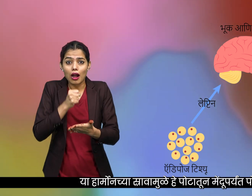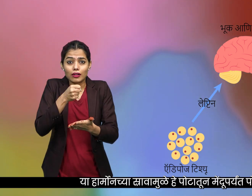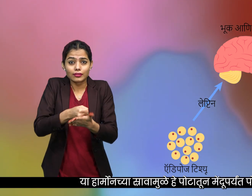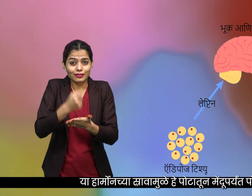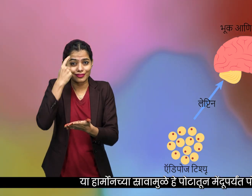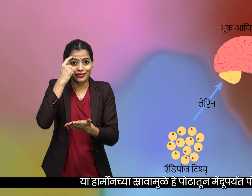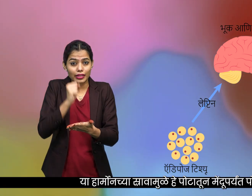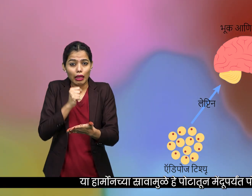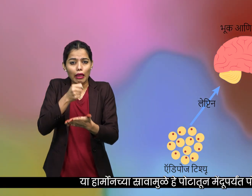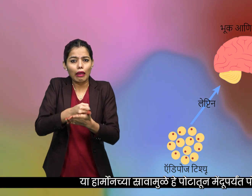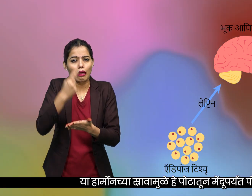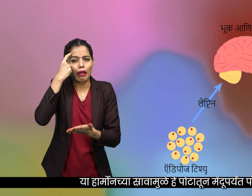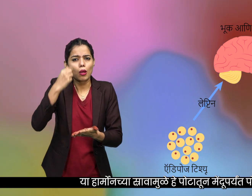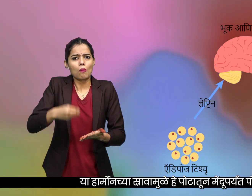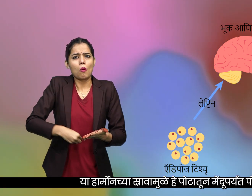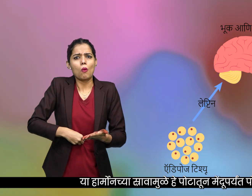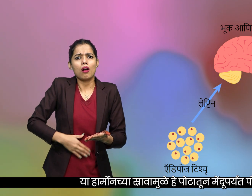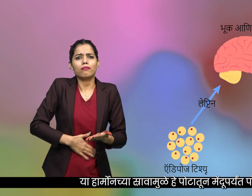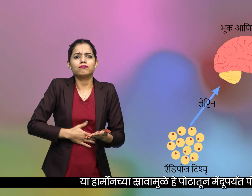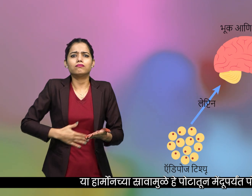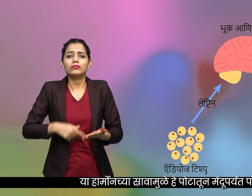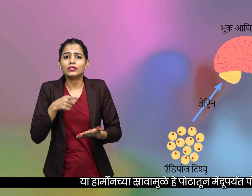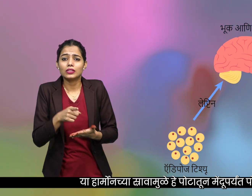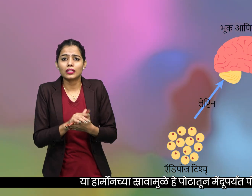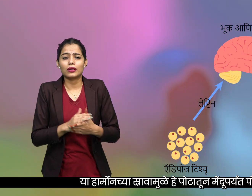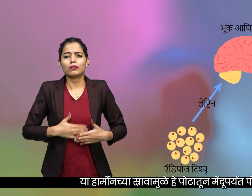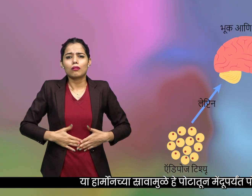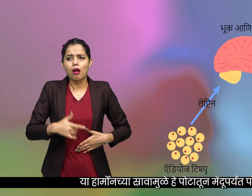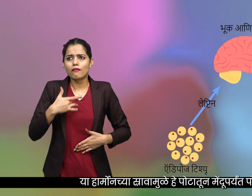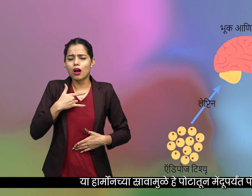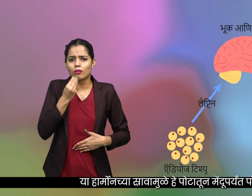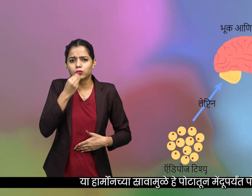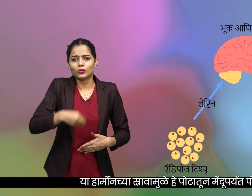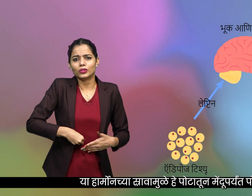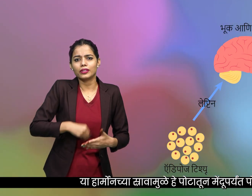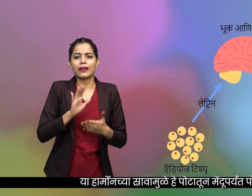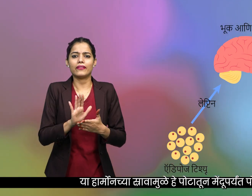या हार्मोन्सच्या स्रावामुळे हे पोटातून मेंदूपर्यंत पोहोचतात.